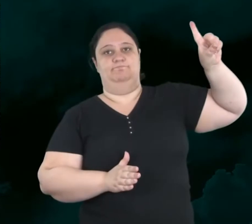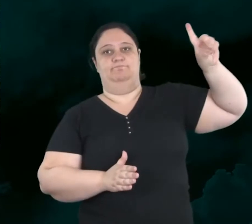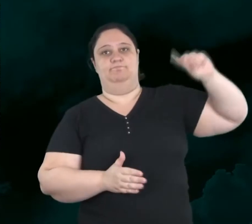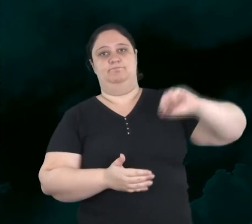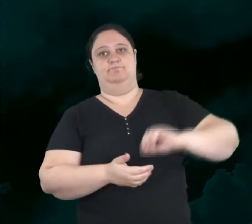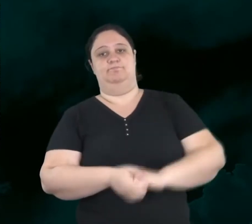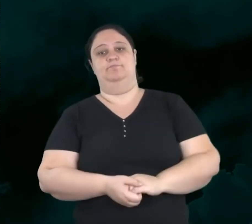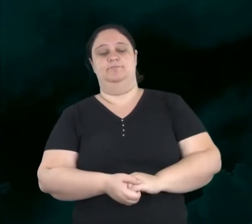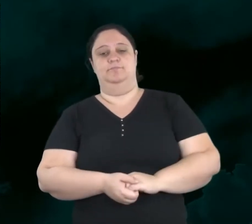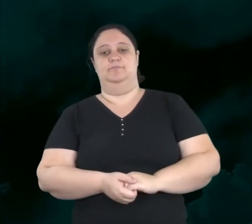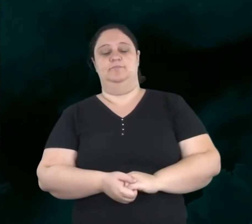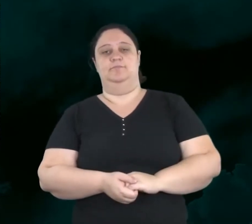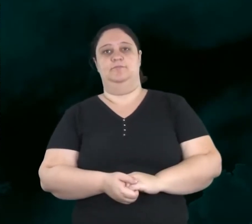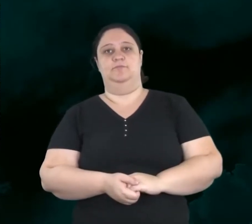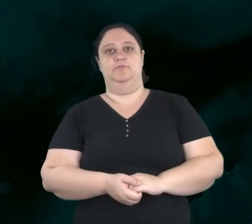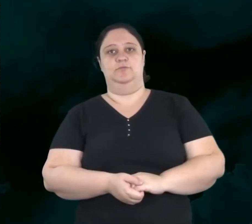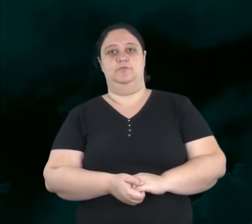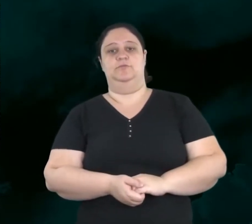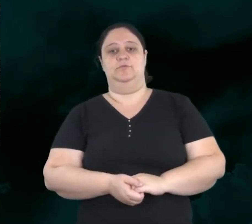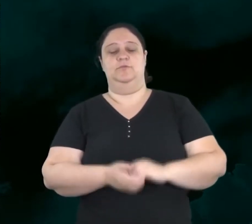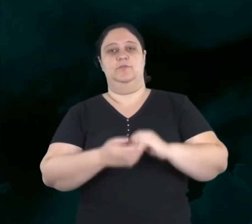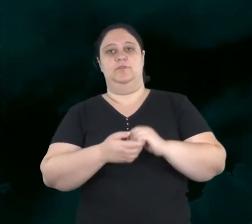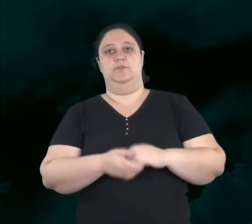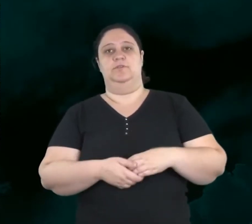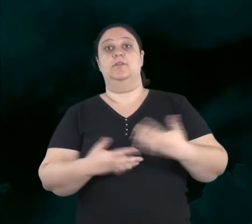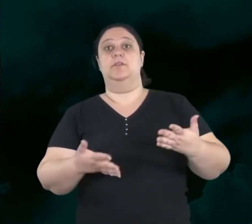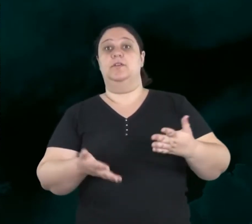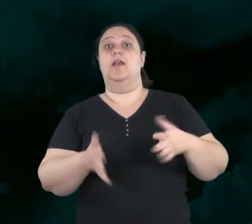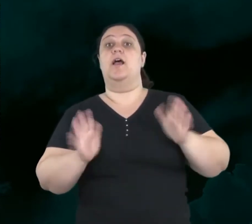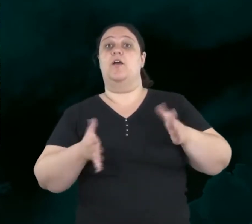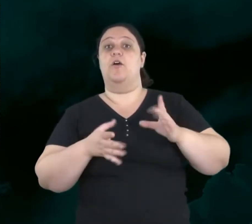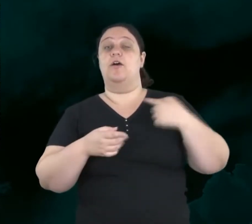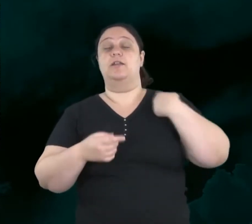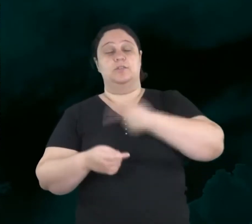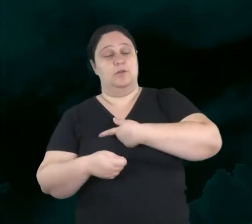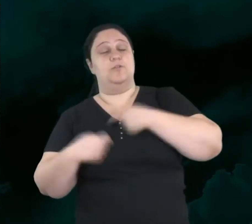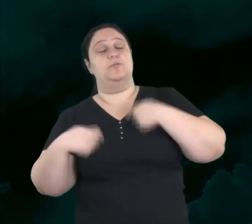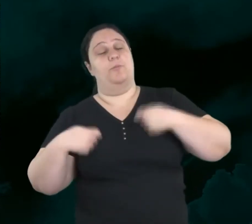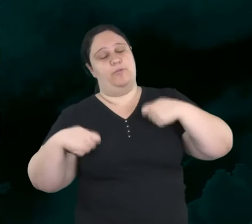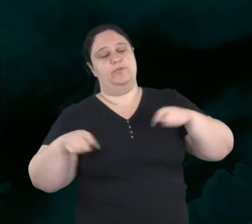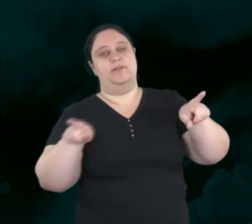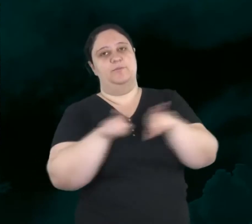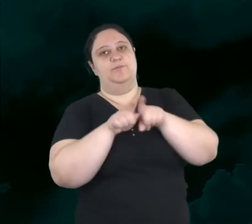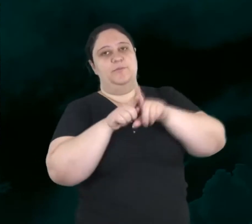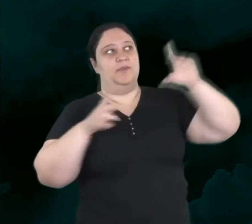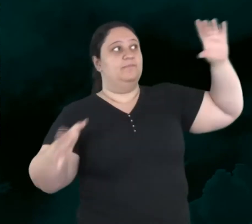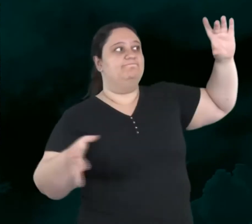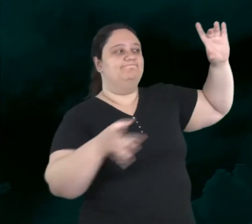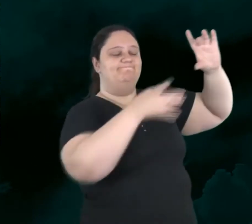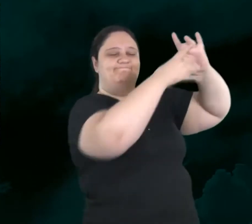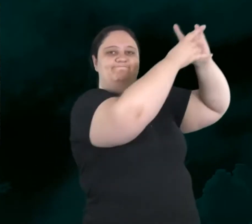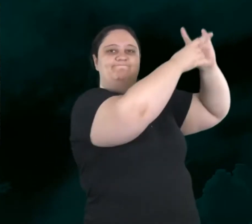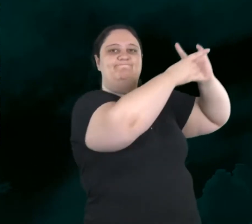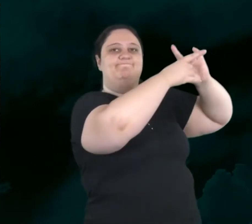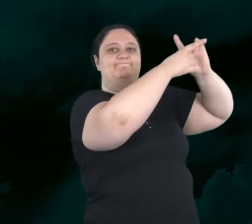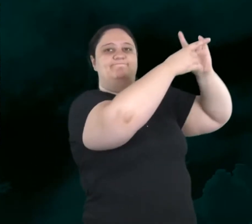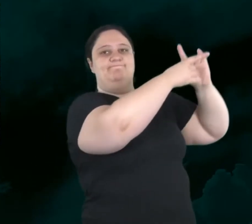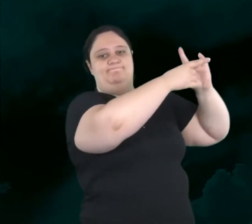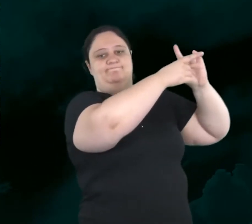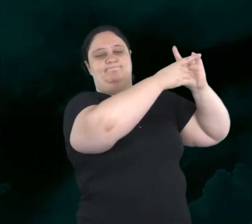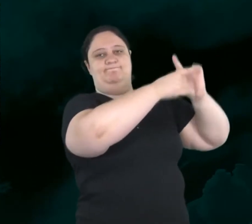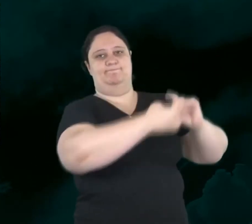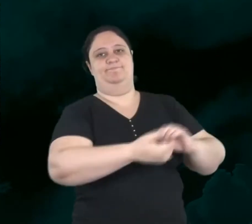primogênito, abrindo essa porta, ele estará abrindo a porta para todos os demais filhos de Deus que seriam